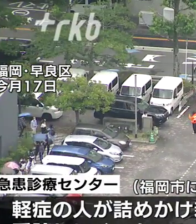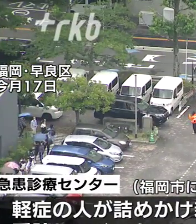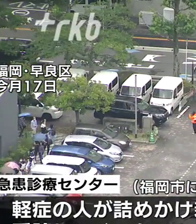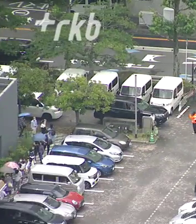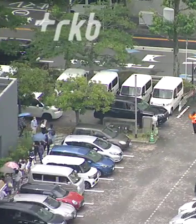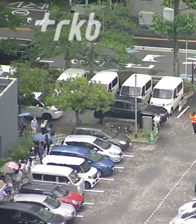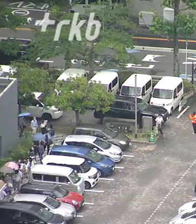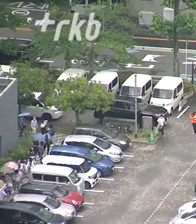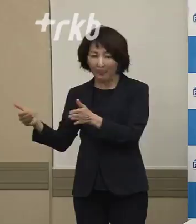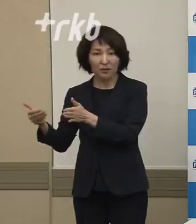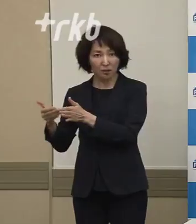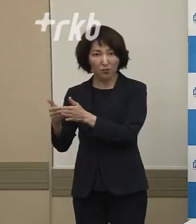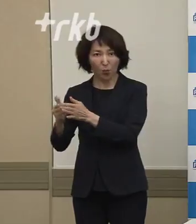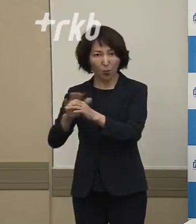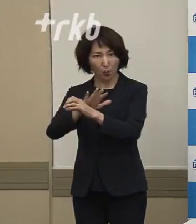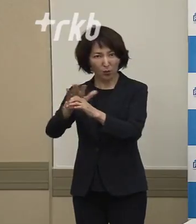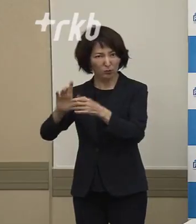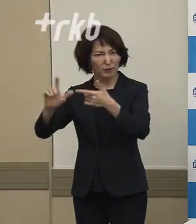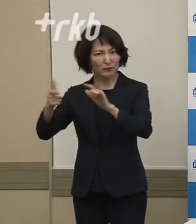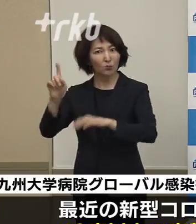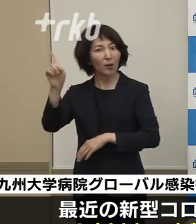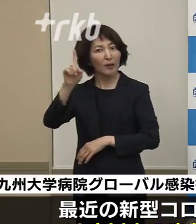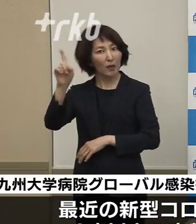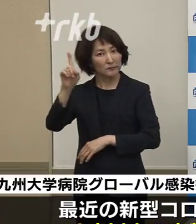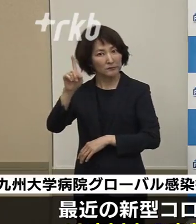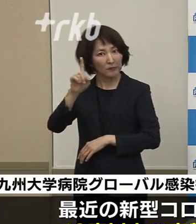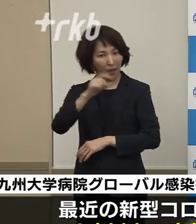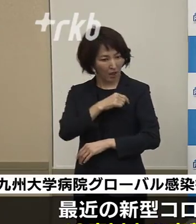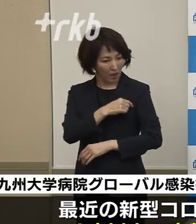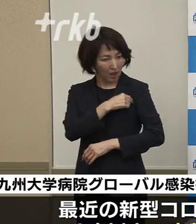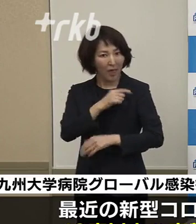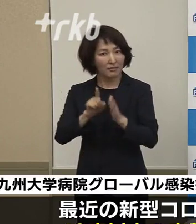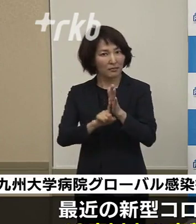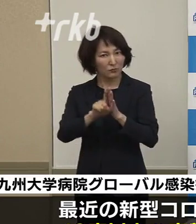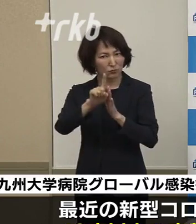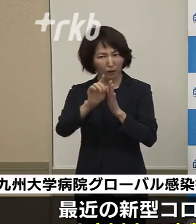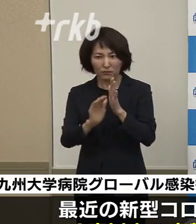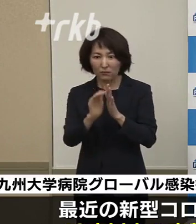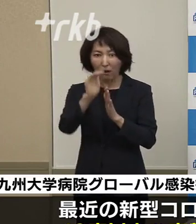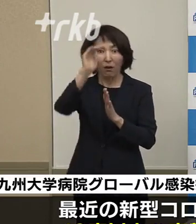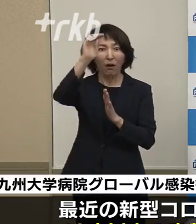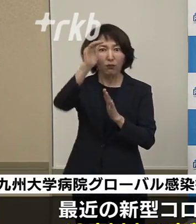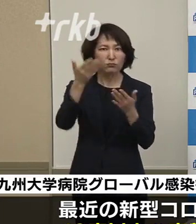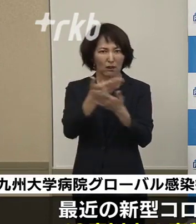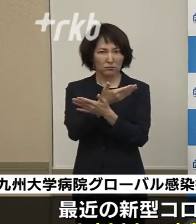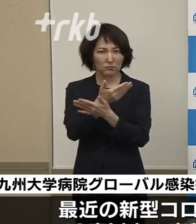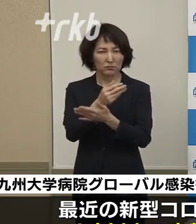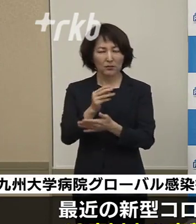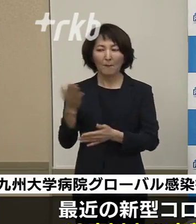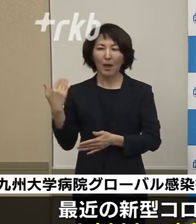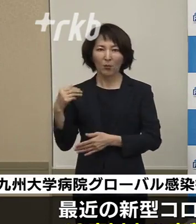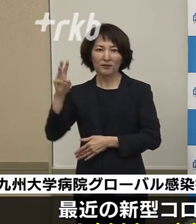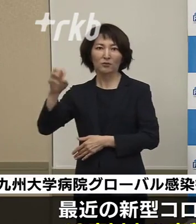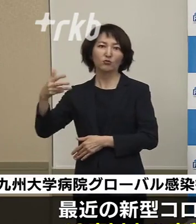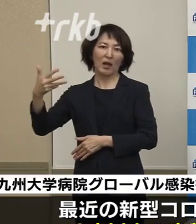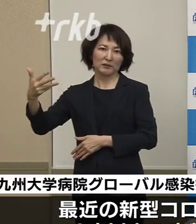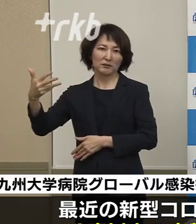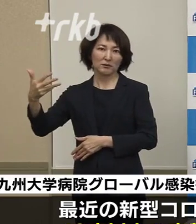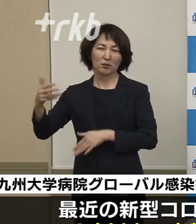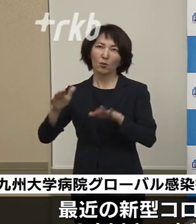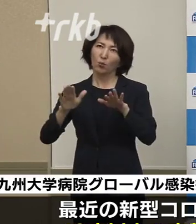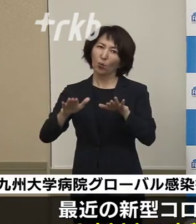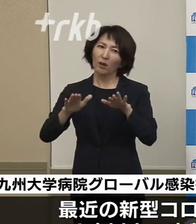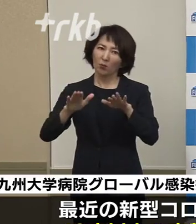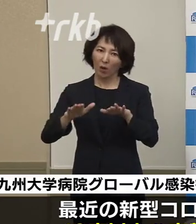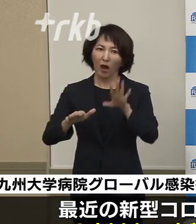。会見に同席した医師は、最近の新型コロナの症状は40度以上の高熱と喉